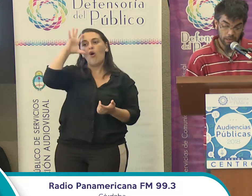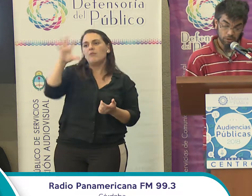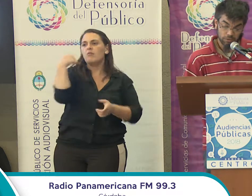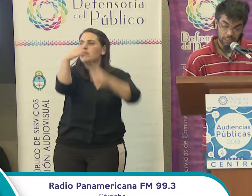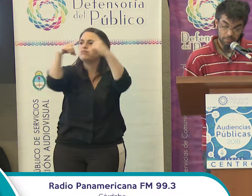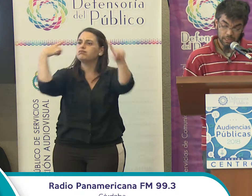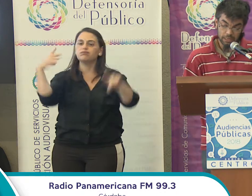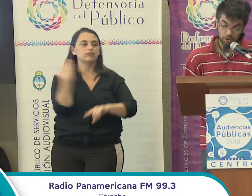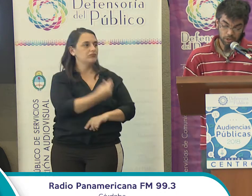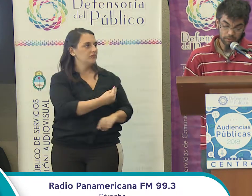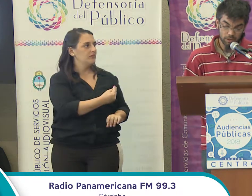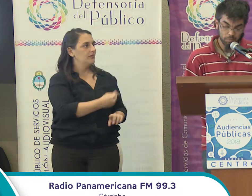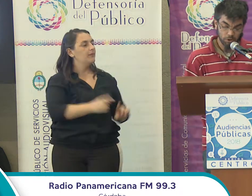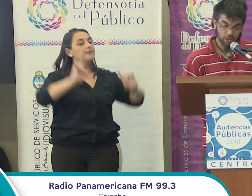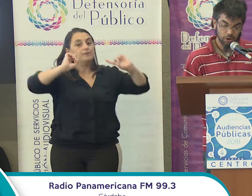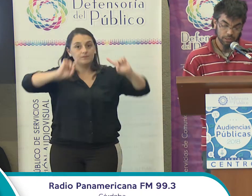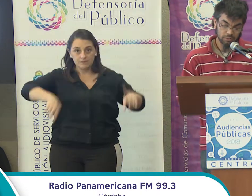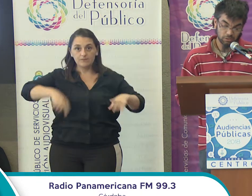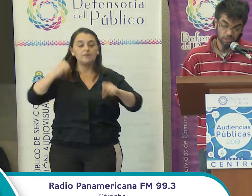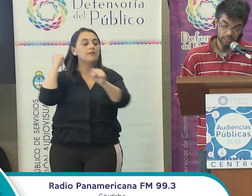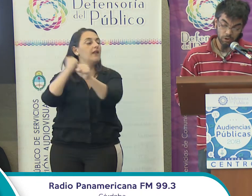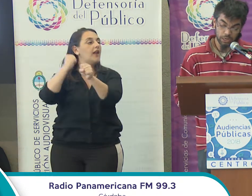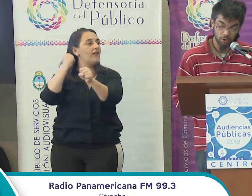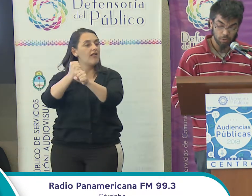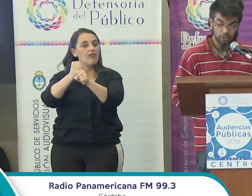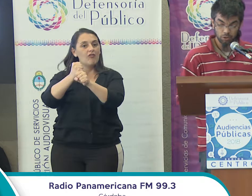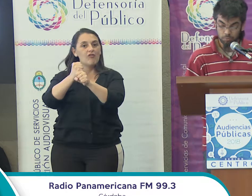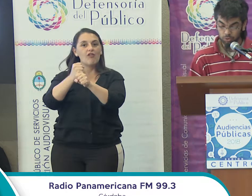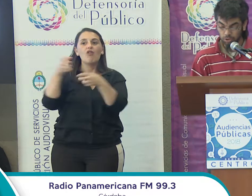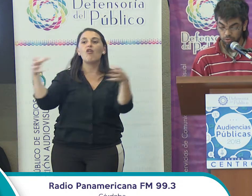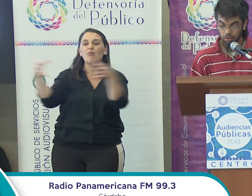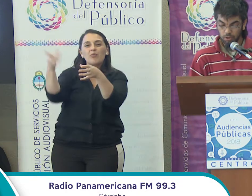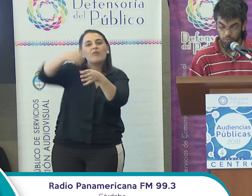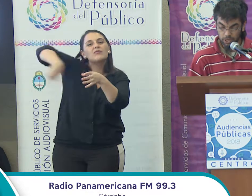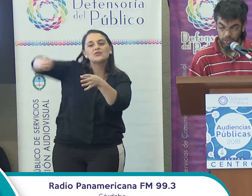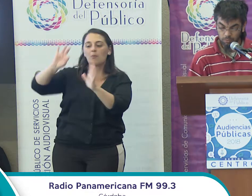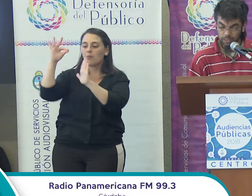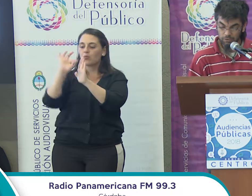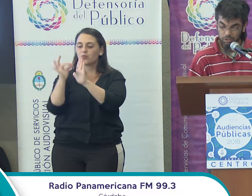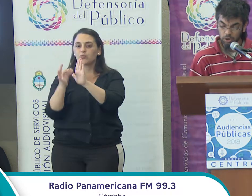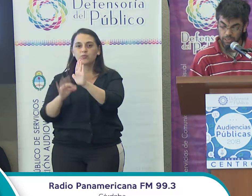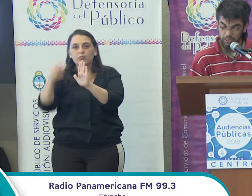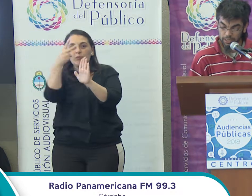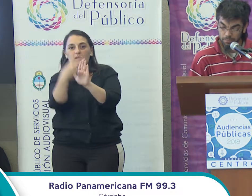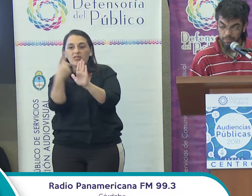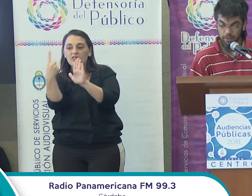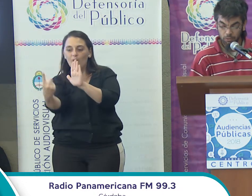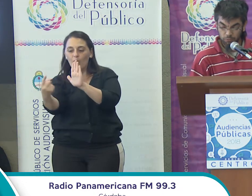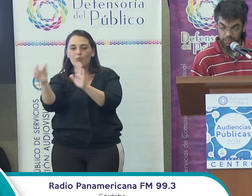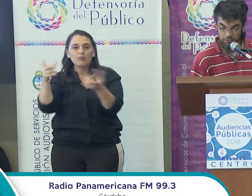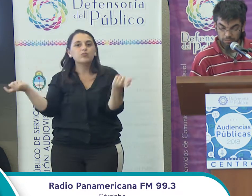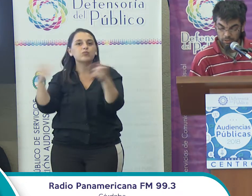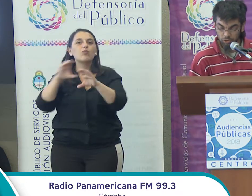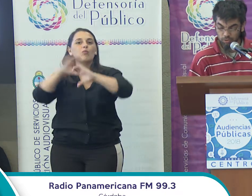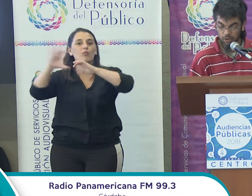reconocer también el trabajo realizado por las organizaciones que elaboraron los 21 puntos por una comunicación democrática el